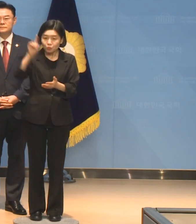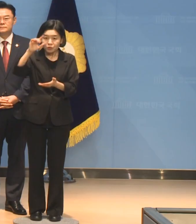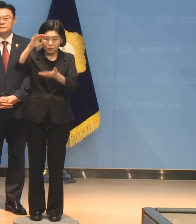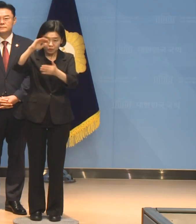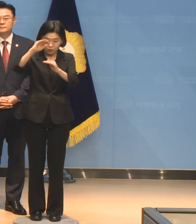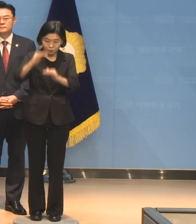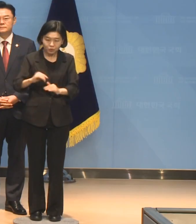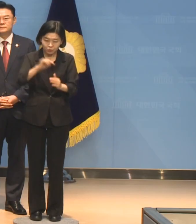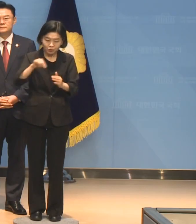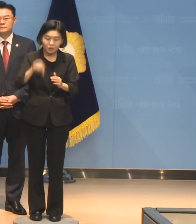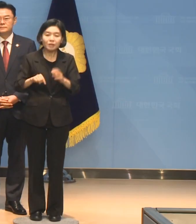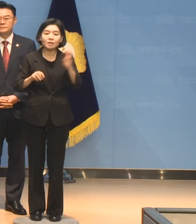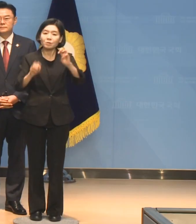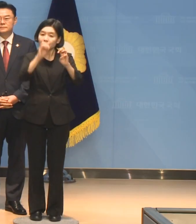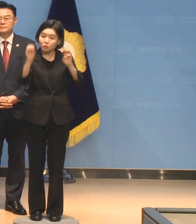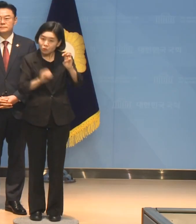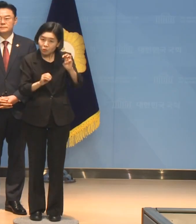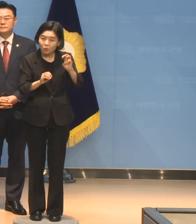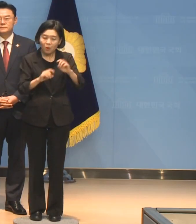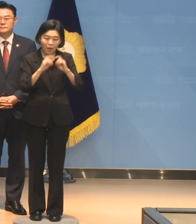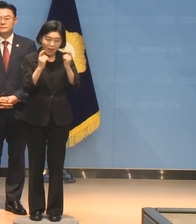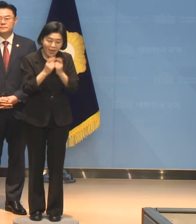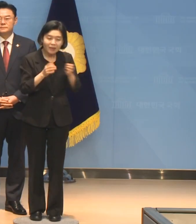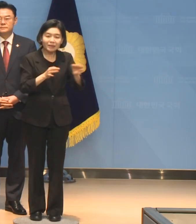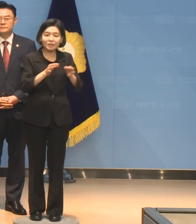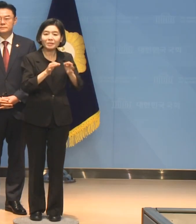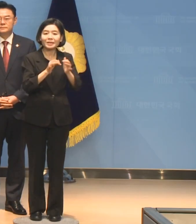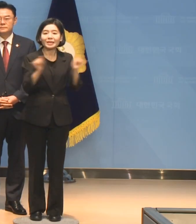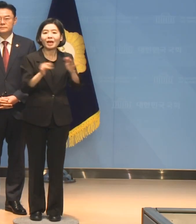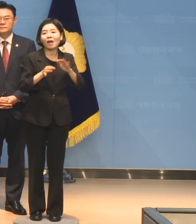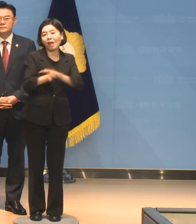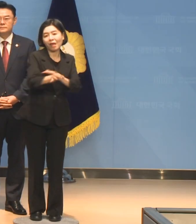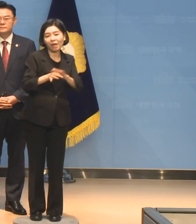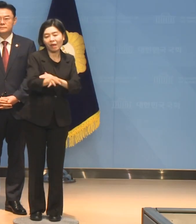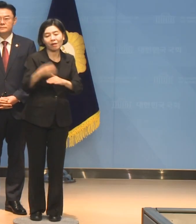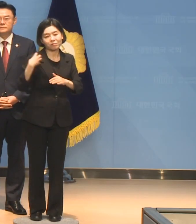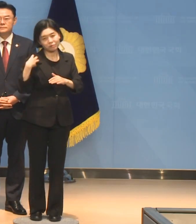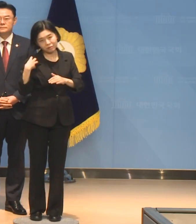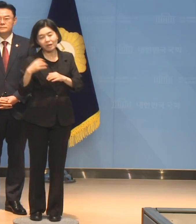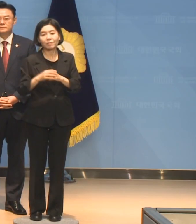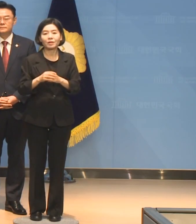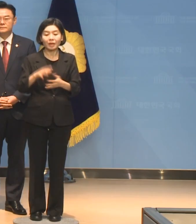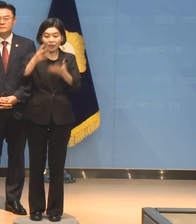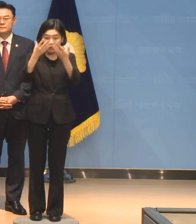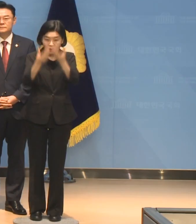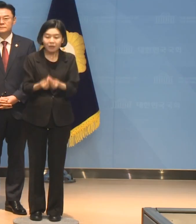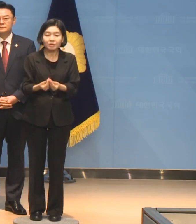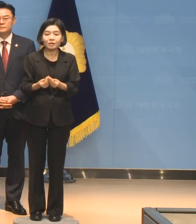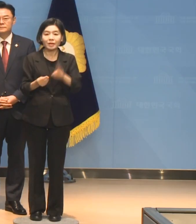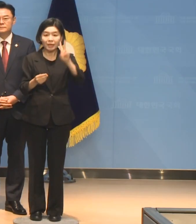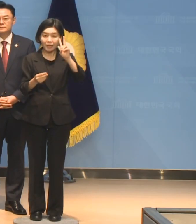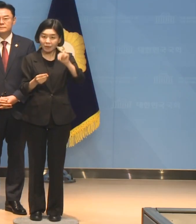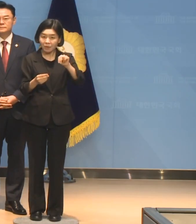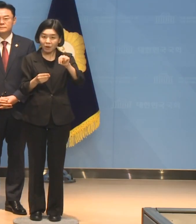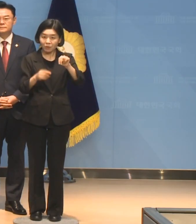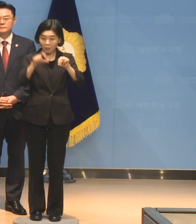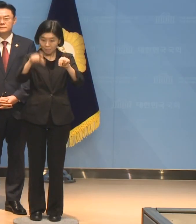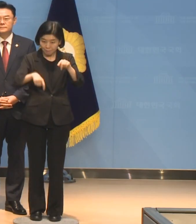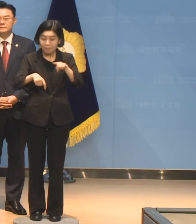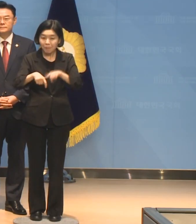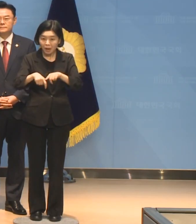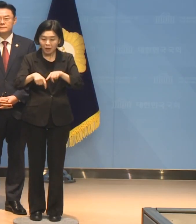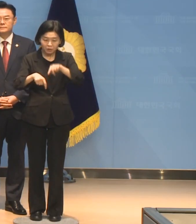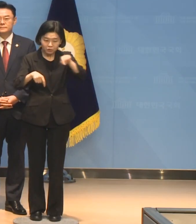금액을 자영업자들이 부담하고 있는 그런 현실입니다. 그러니까 총 2만 원을 결제하게 되면 그중에 6천 원